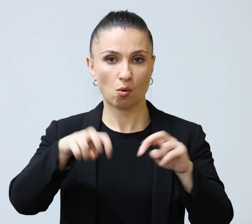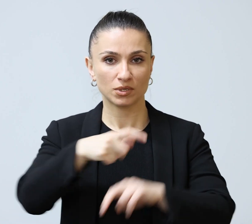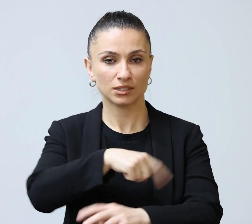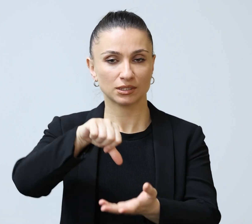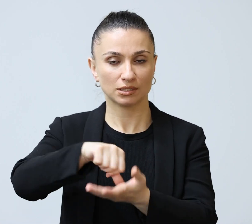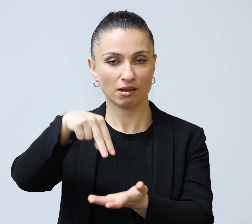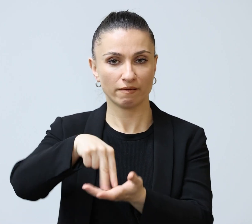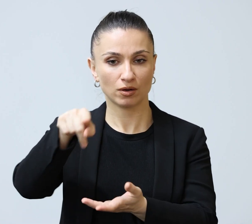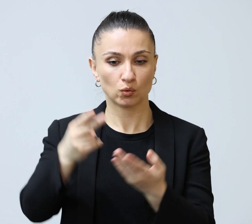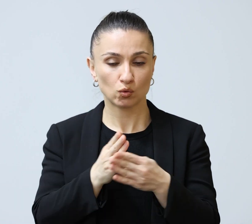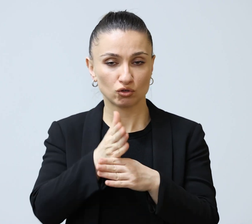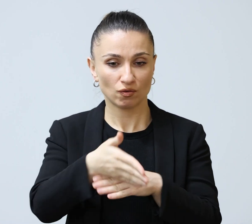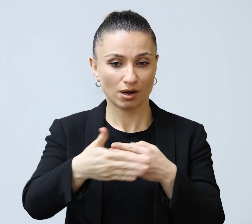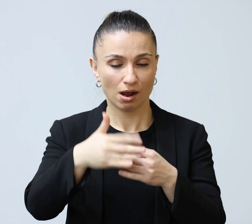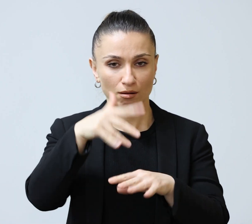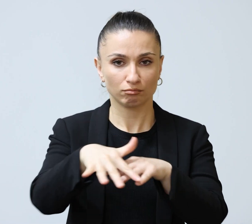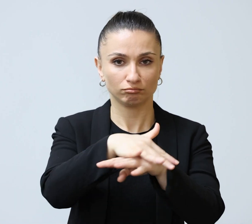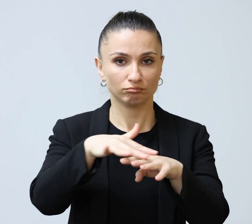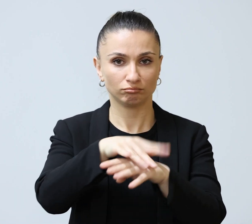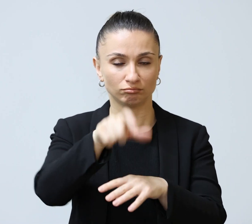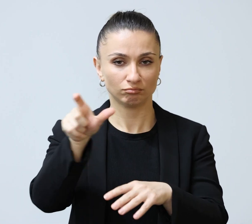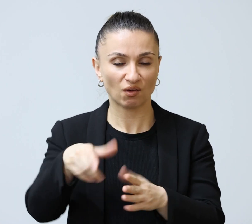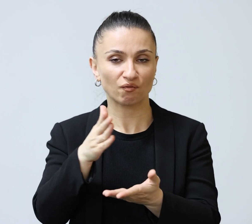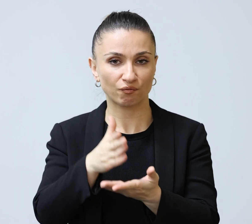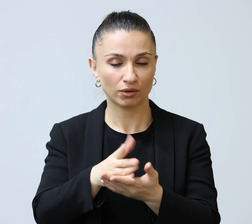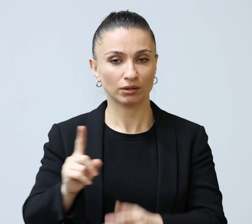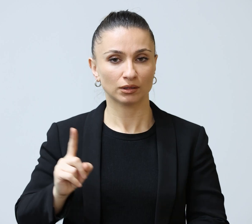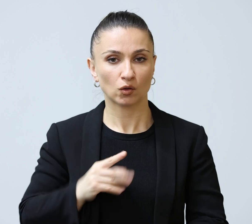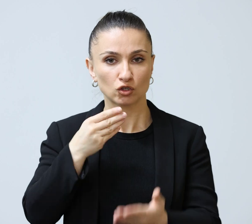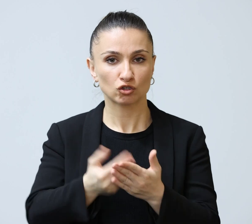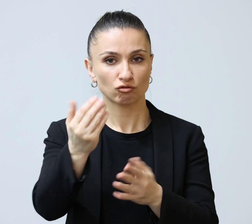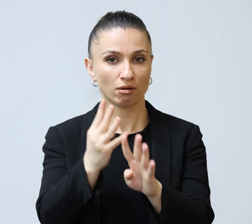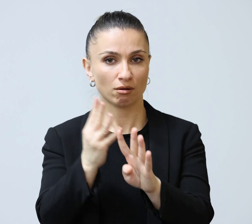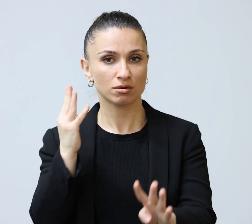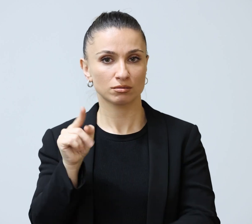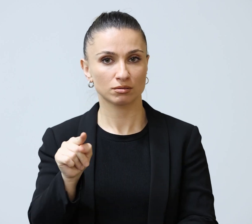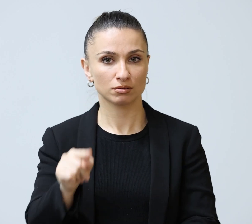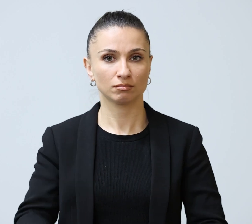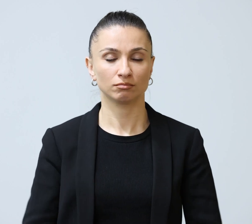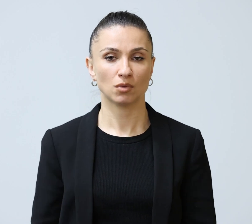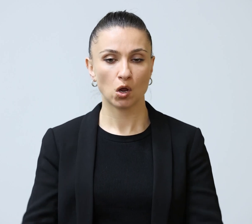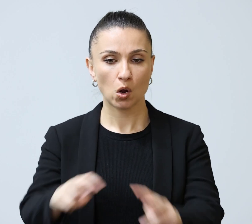քո նշմարումը։ Հանձնաժողովի անդամը նշմարումը ստուգելու համար լապտերով լույս կգցի քո աջ ձեռքի բթամատի